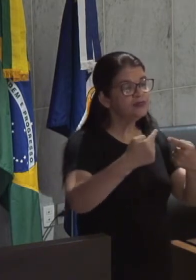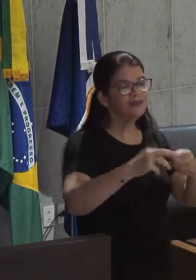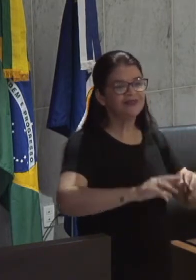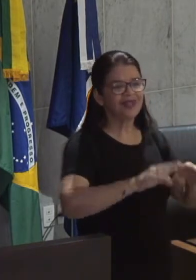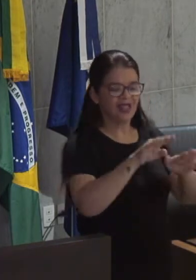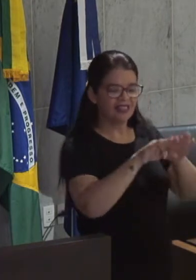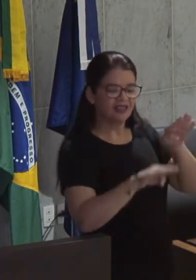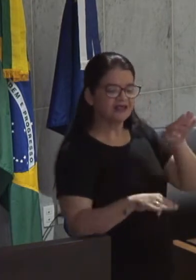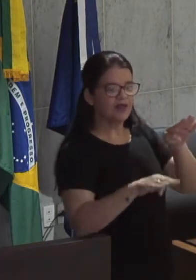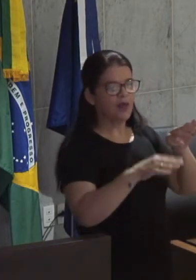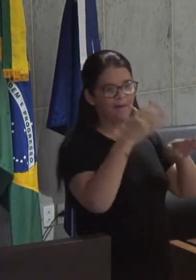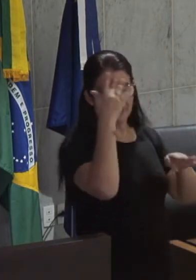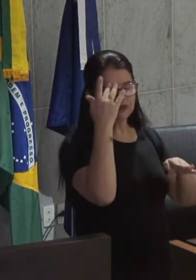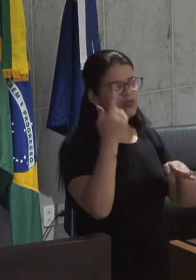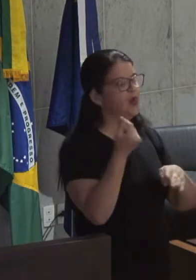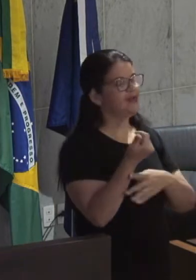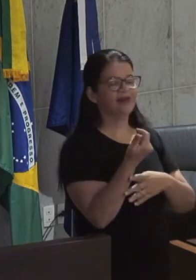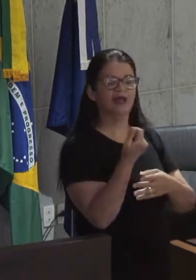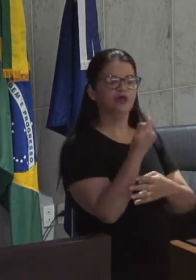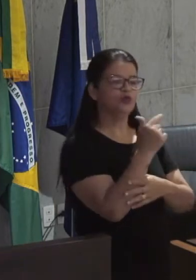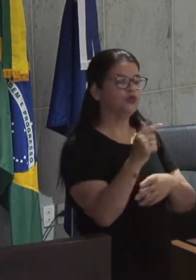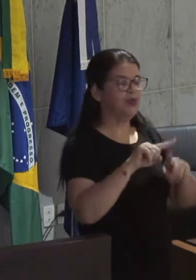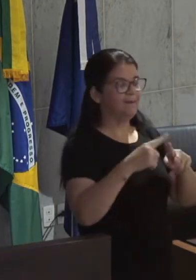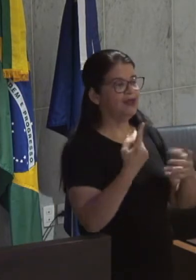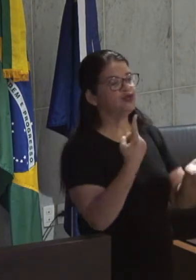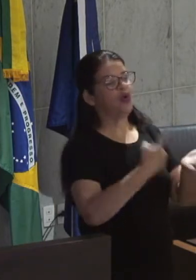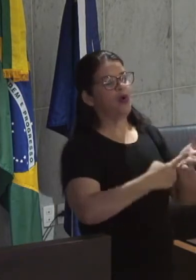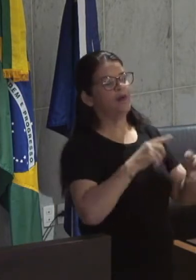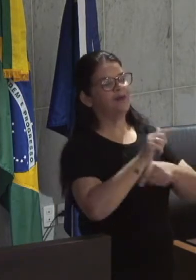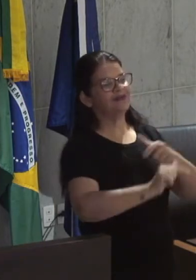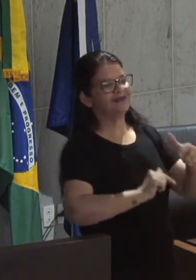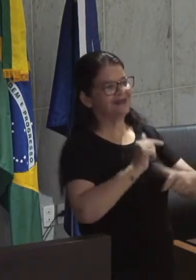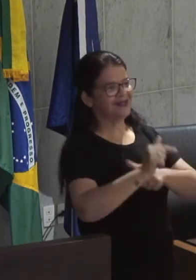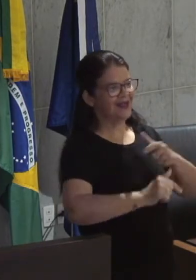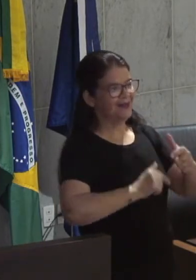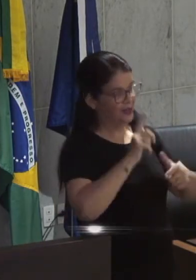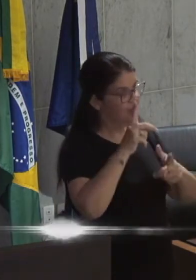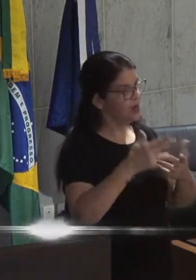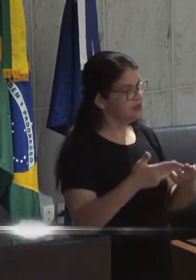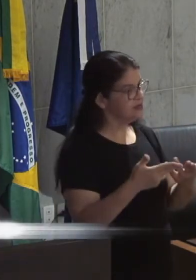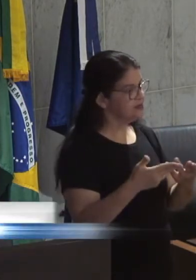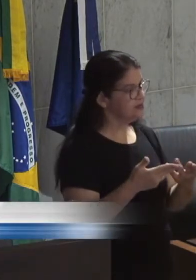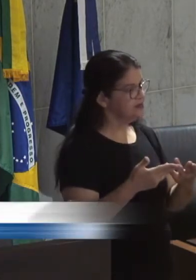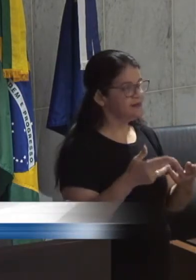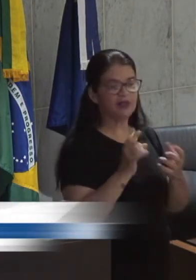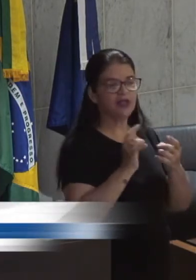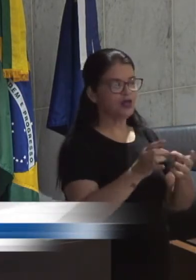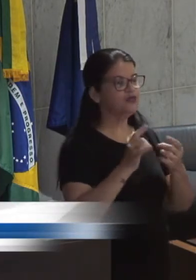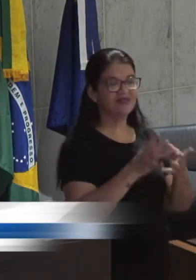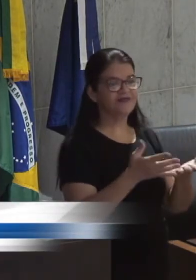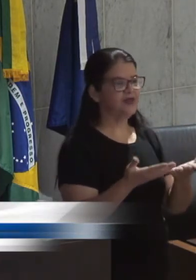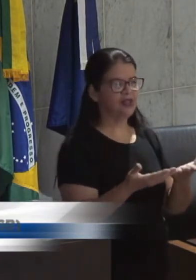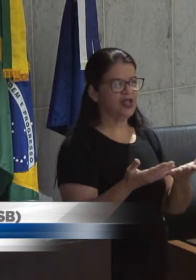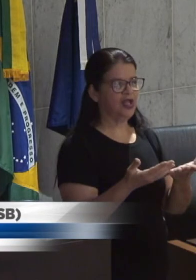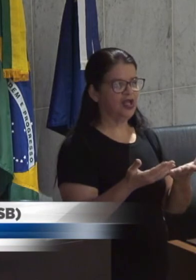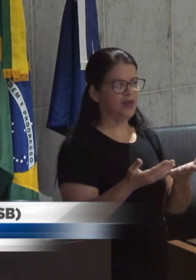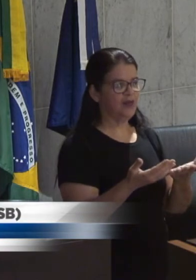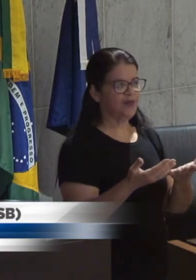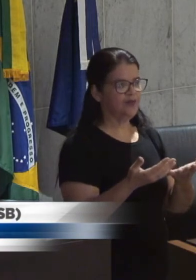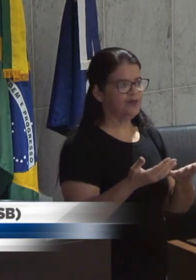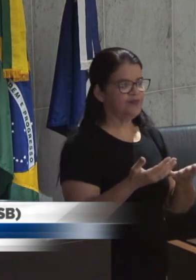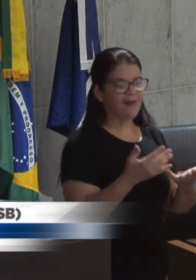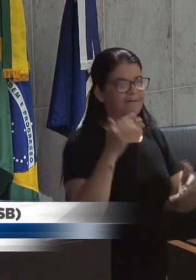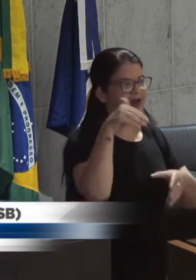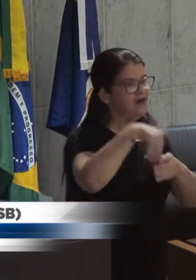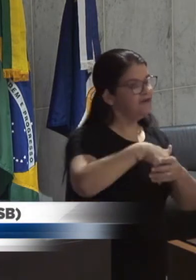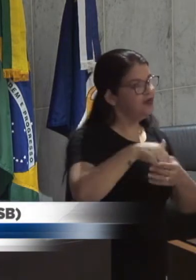entre quem não tem condição financeira, mas tem compromisso, tem trabalho. Não é assim? E quem não se vendeu para se votar favorável,